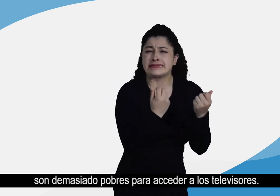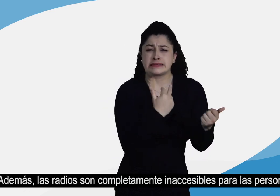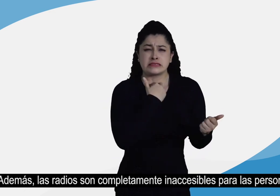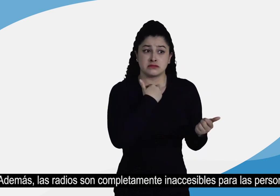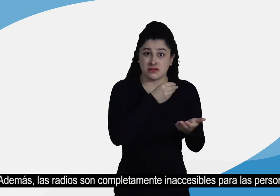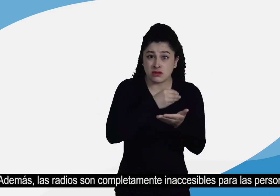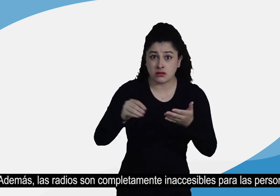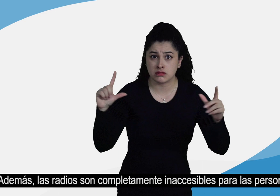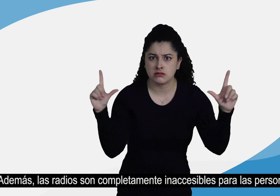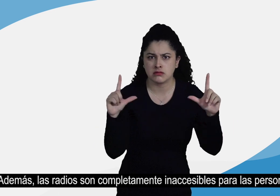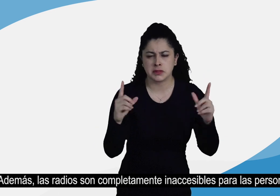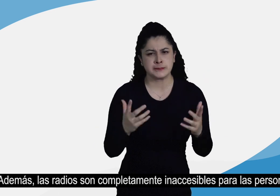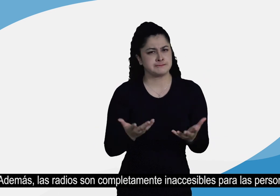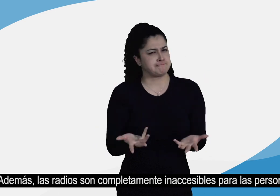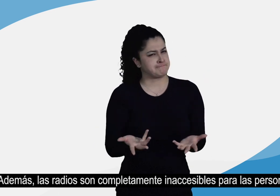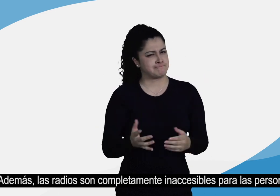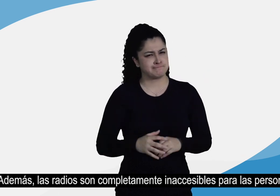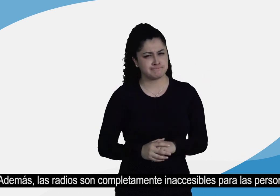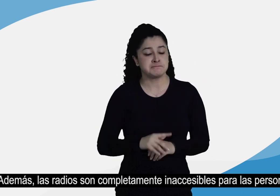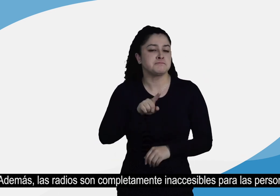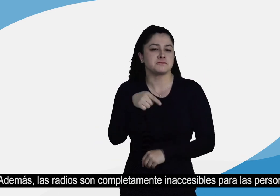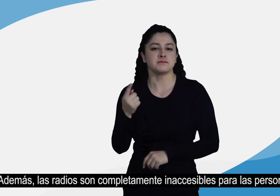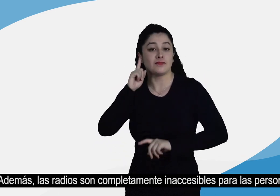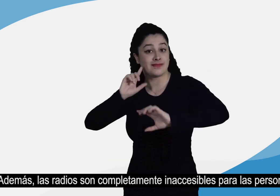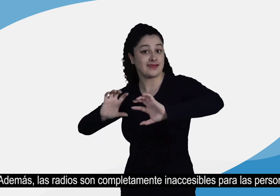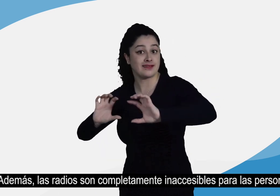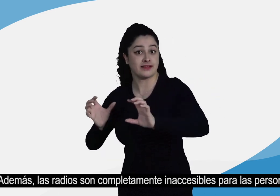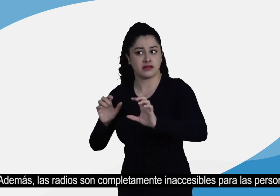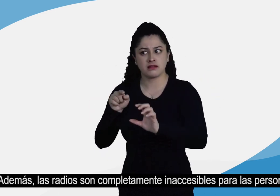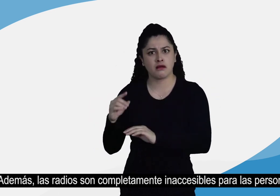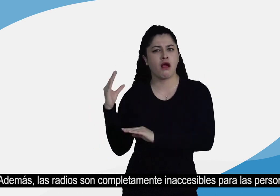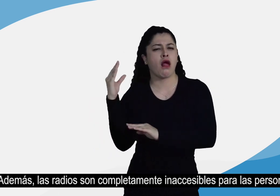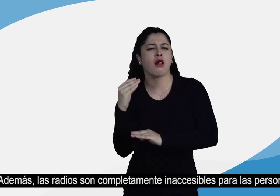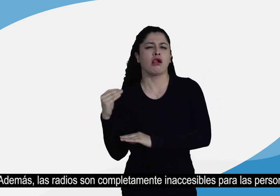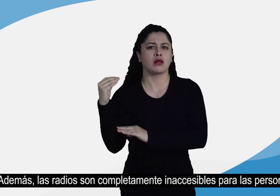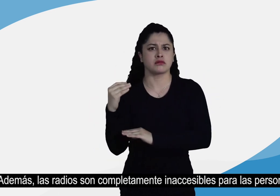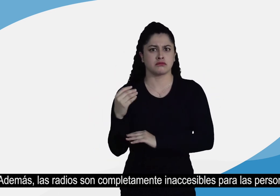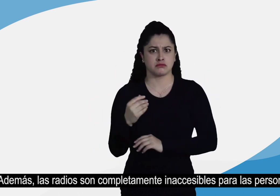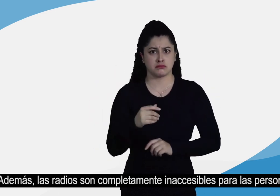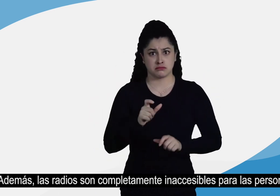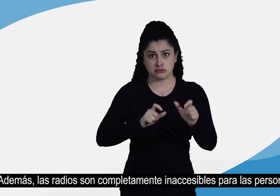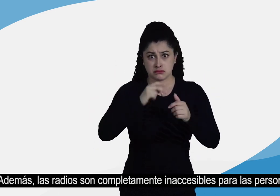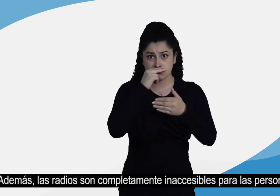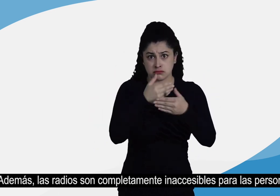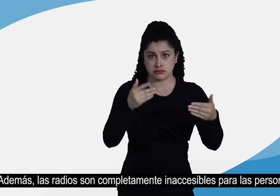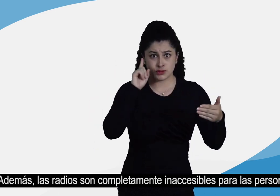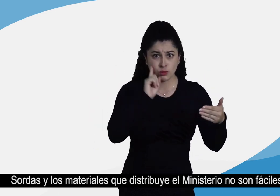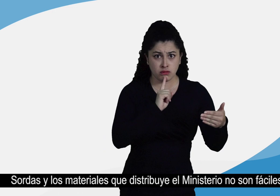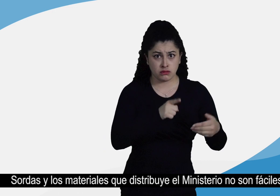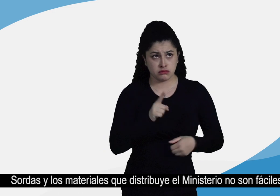Además Las radios son completamente inaccesibles para las personas sordas